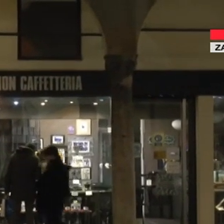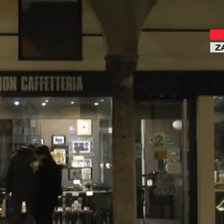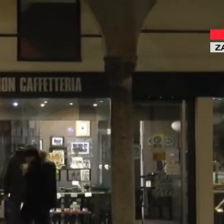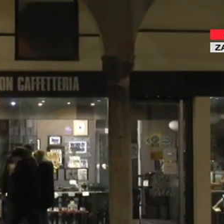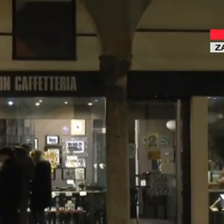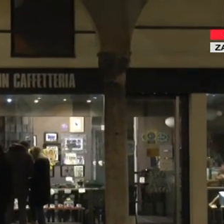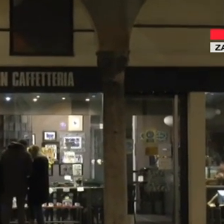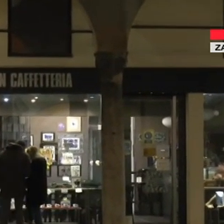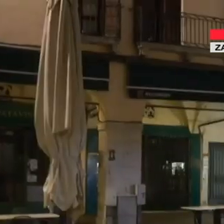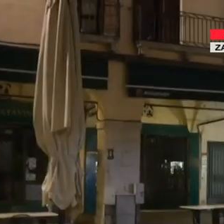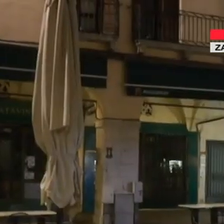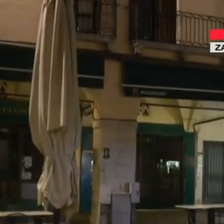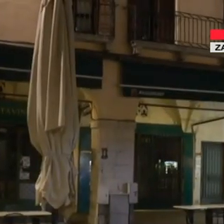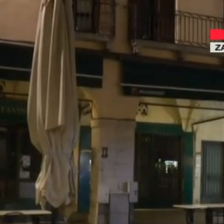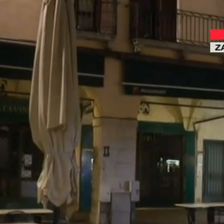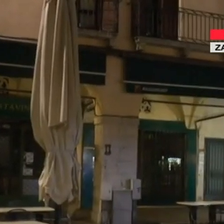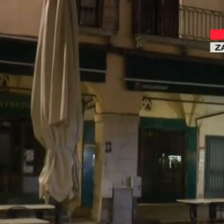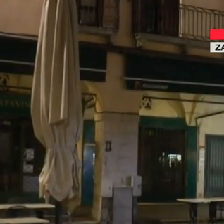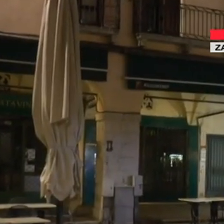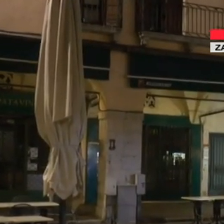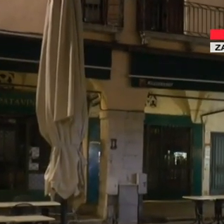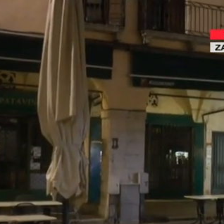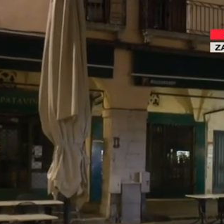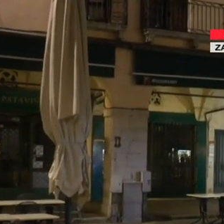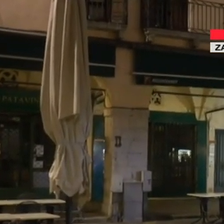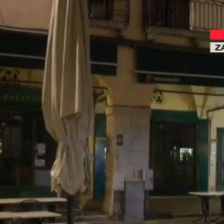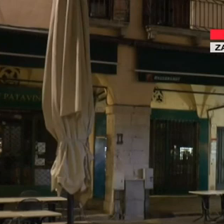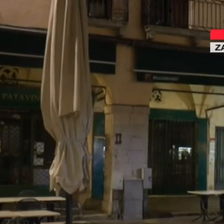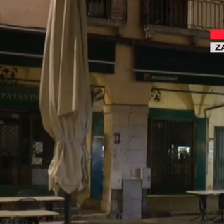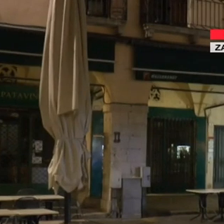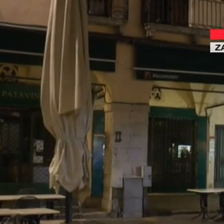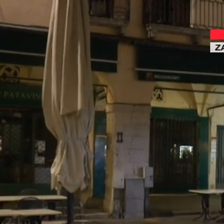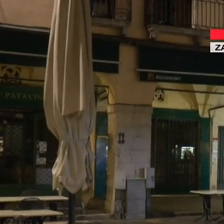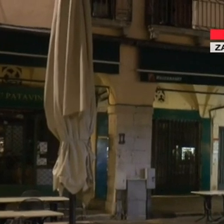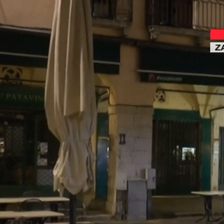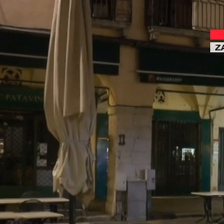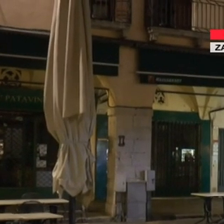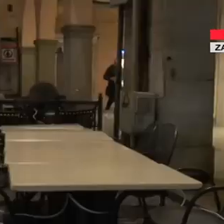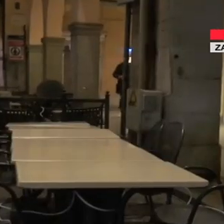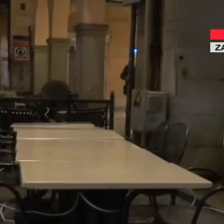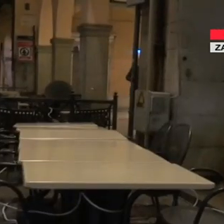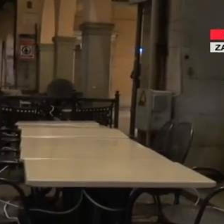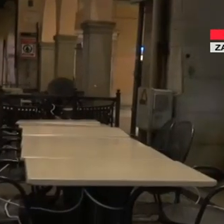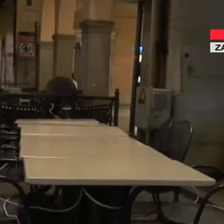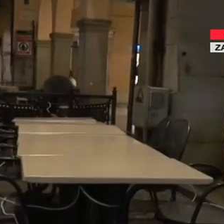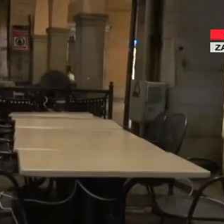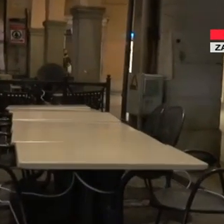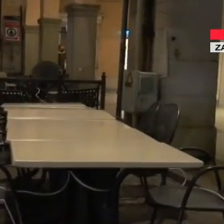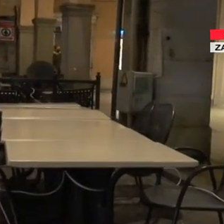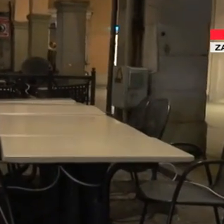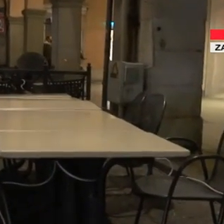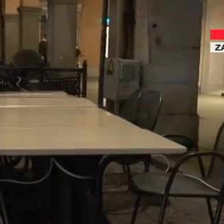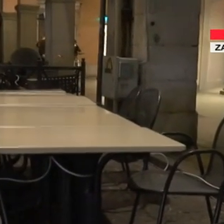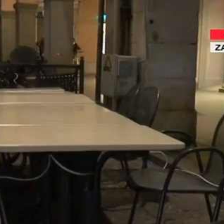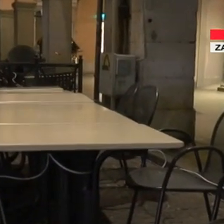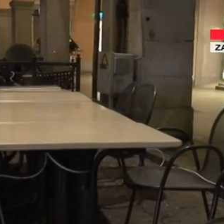La polizia li ha intercettati tra Palazzo della Valle e Listone, per loro sono scattate le multe. In zona Portello invece, sulla scalinata lungo il